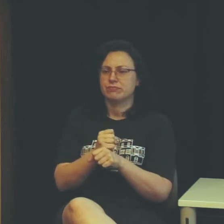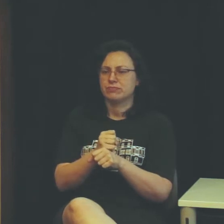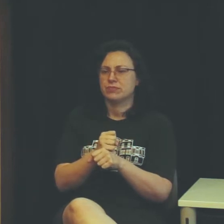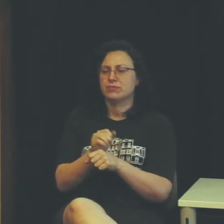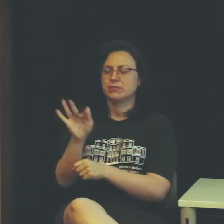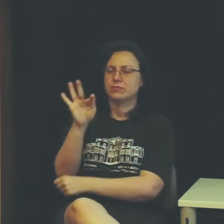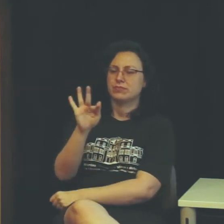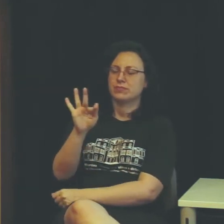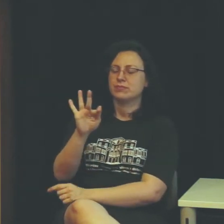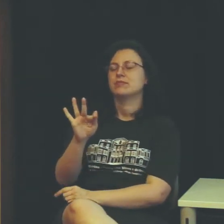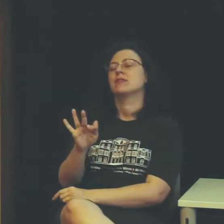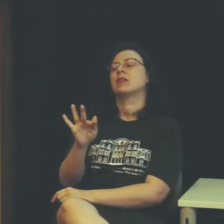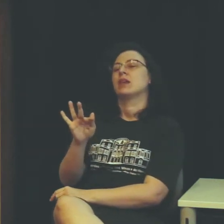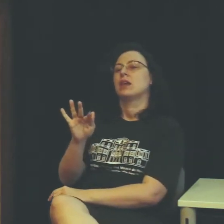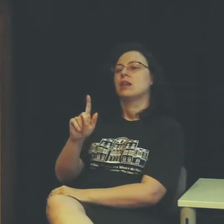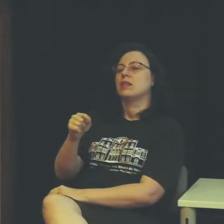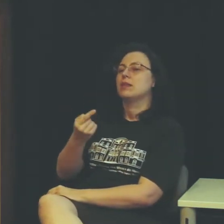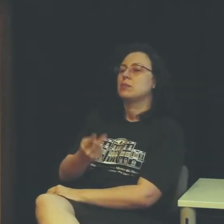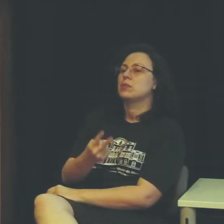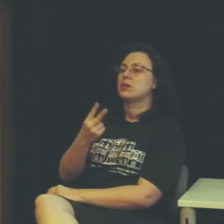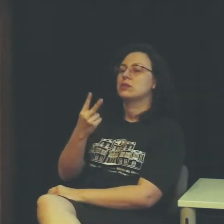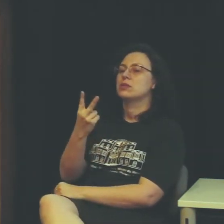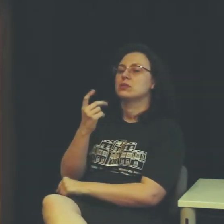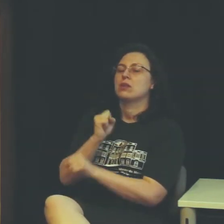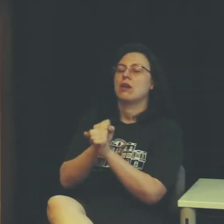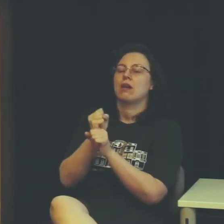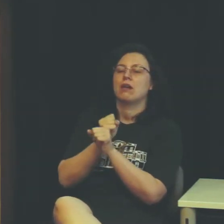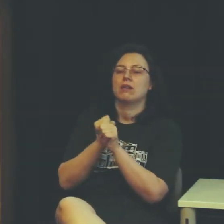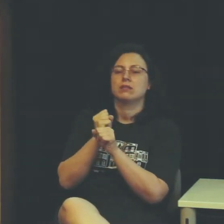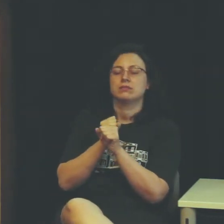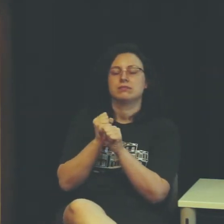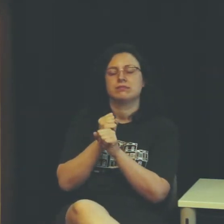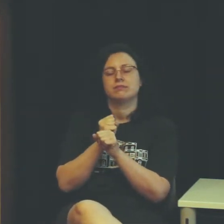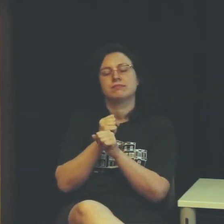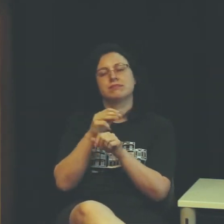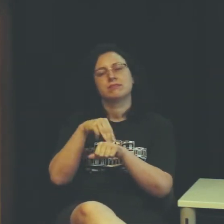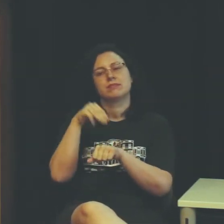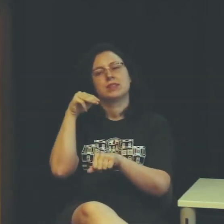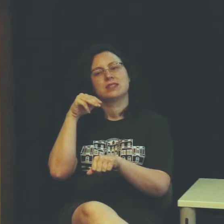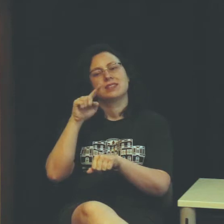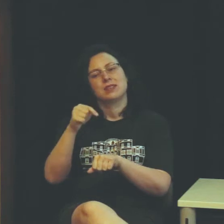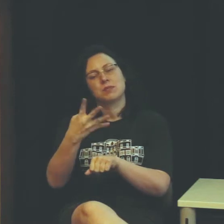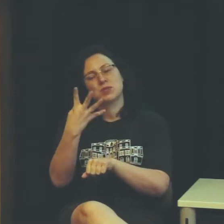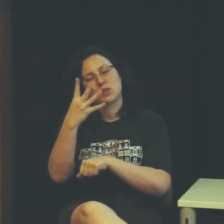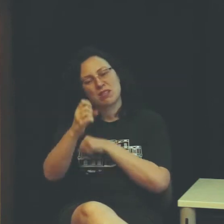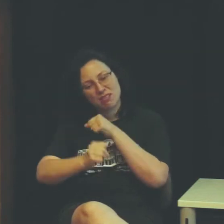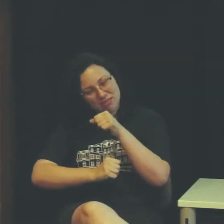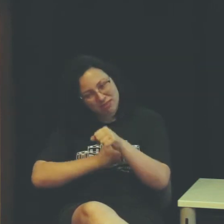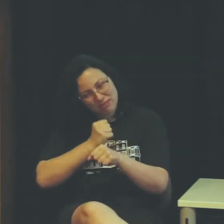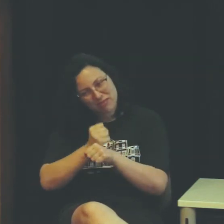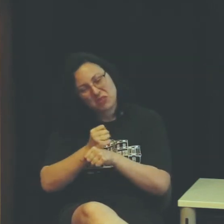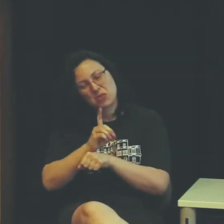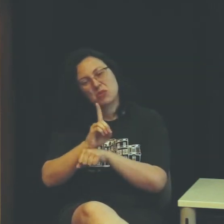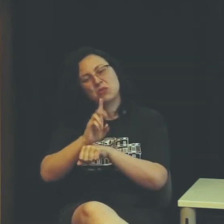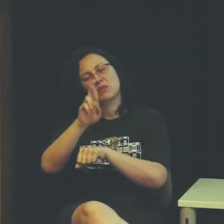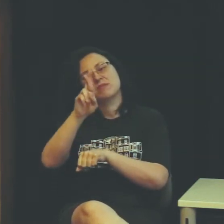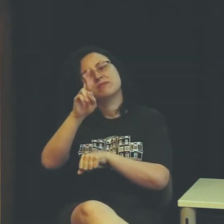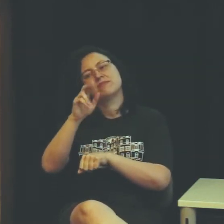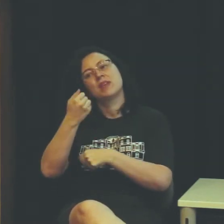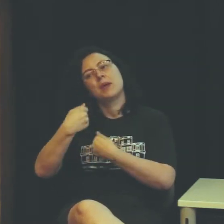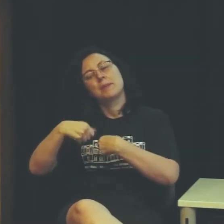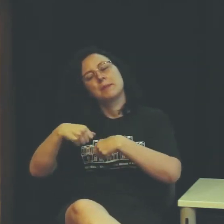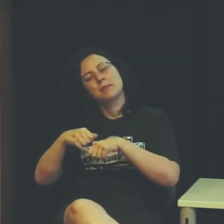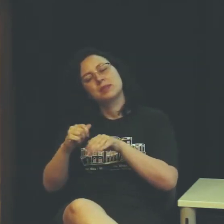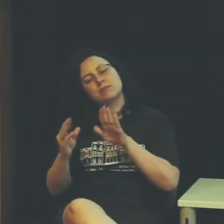que eu fiz 4 anos, depois fiz 2 anos de mestrado, fiz mais 4 anos de doutorado, e nesse caminho a gente tem que ir